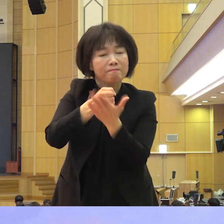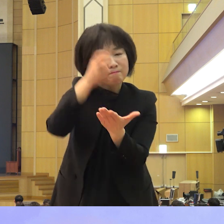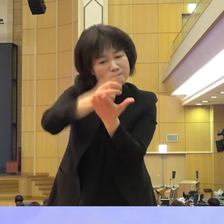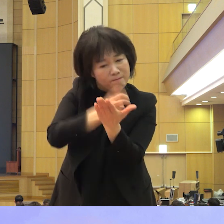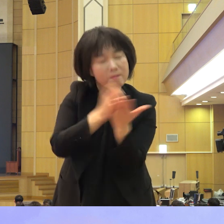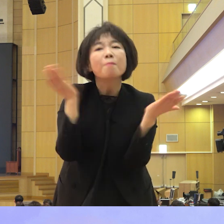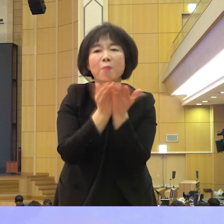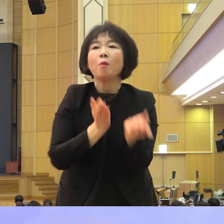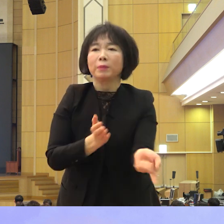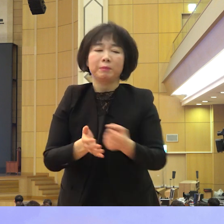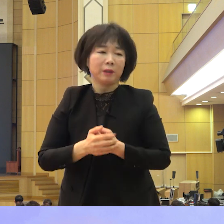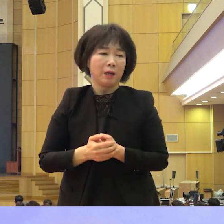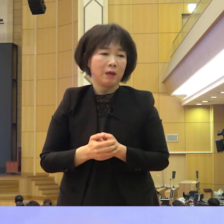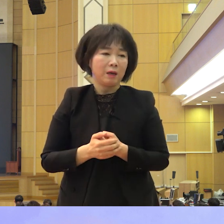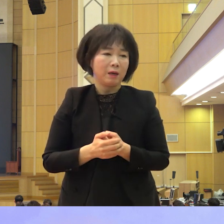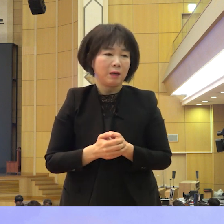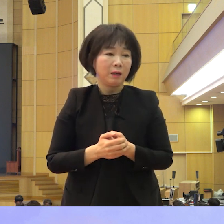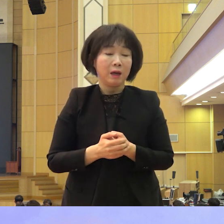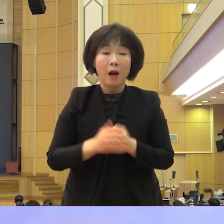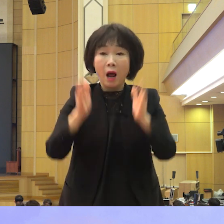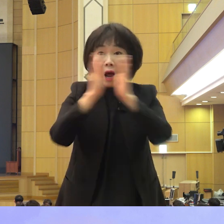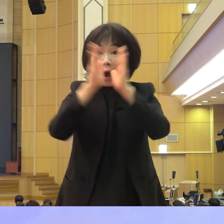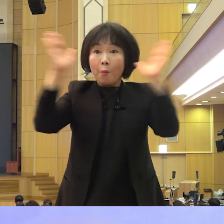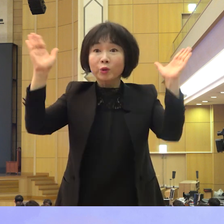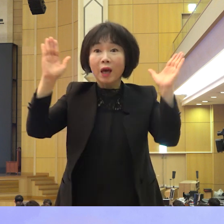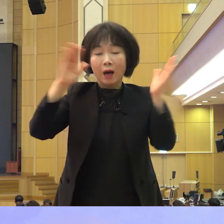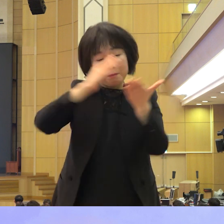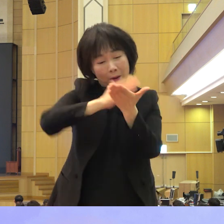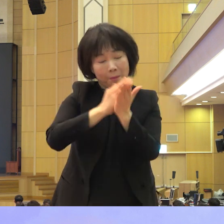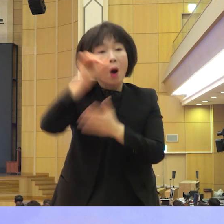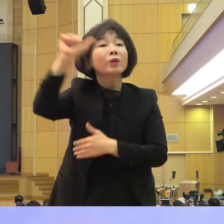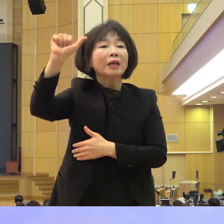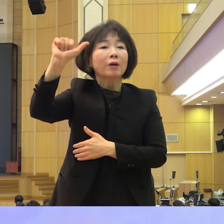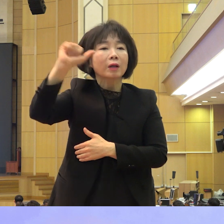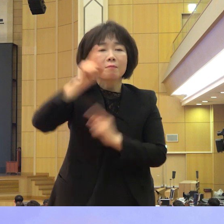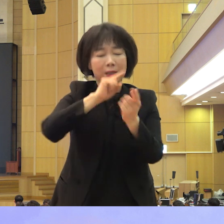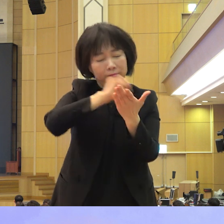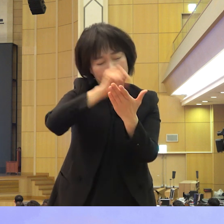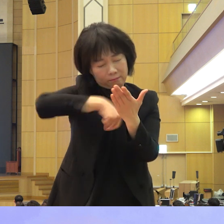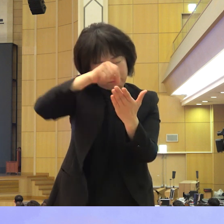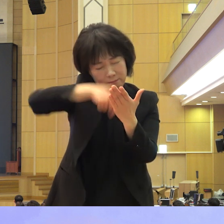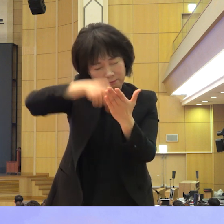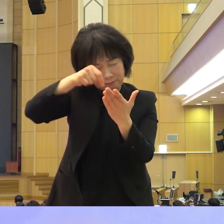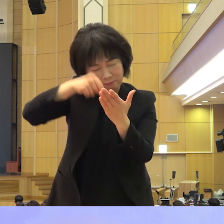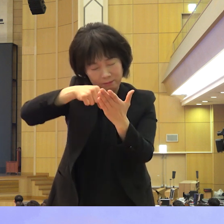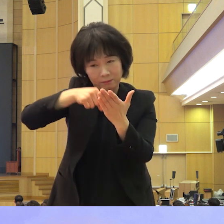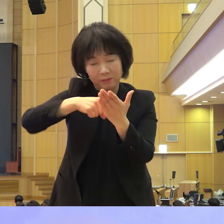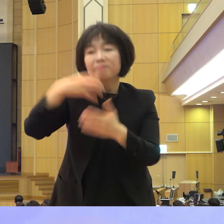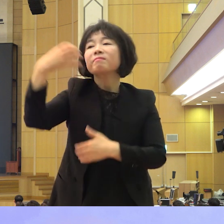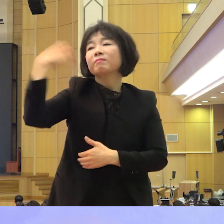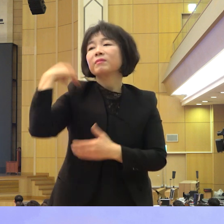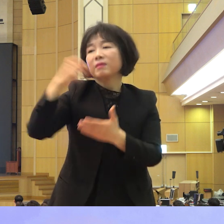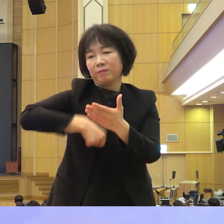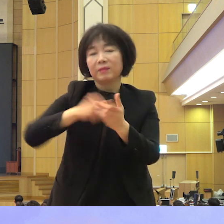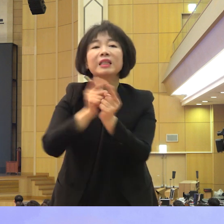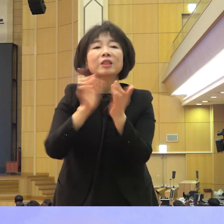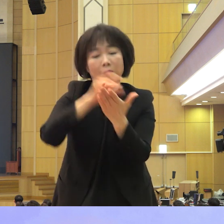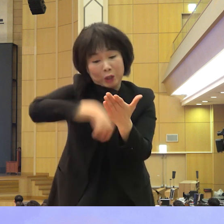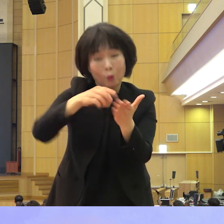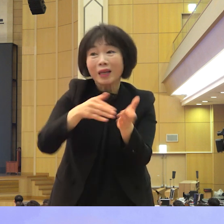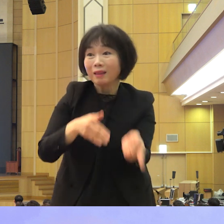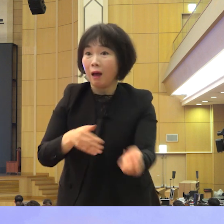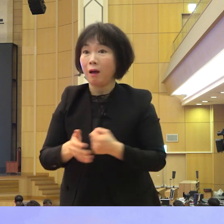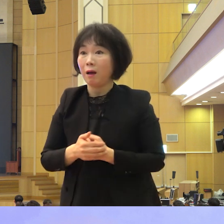모세 오경이라는 말이 있어요. 그게 뭐냐? 창세기, 출애굽기, 레위기, 민수기, 신명기를 가리켜서 모세 오경이라고 하는데,